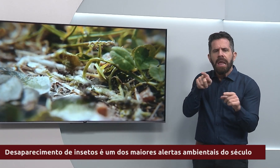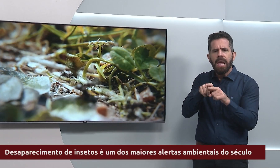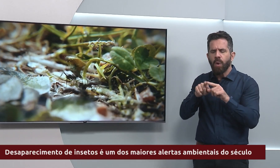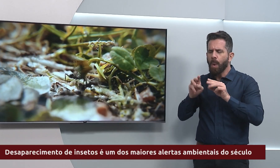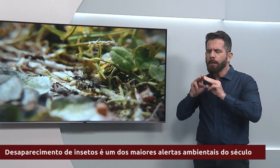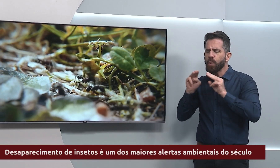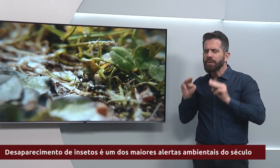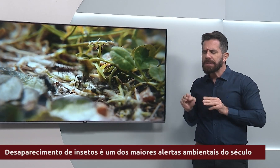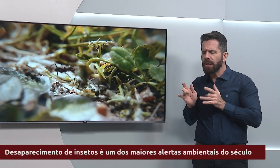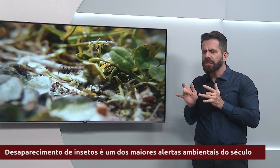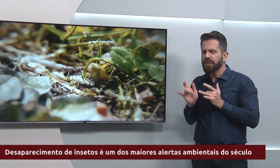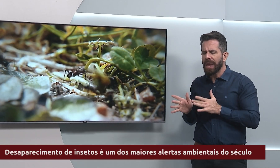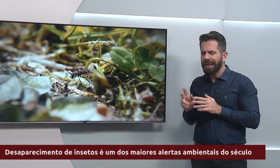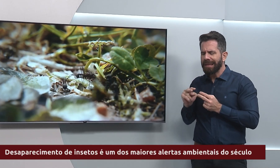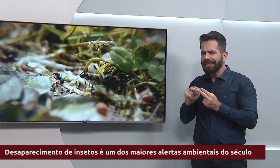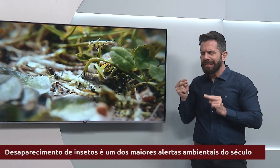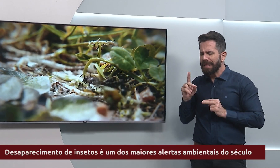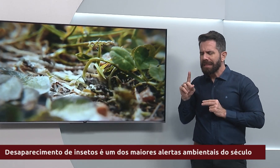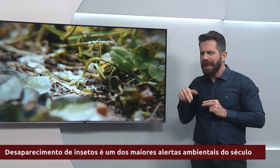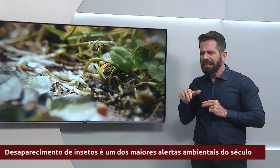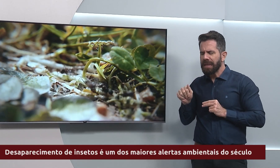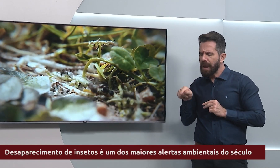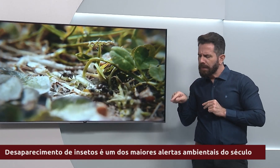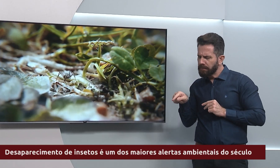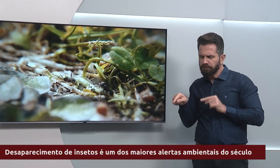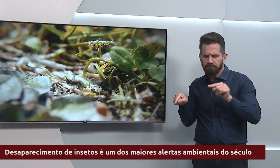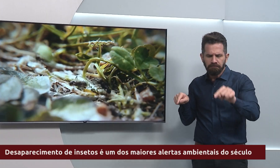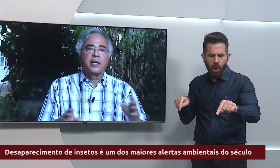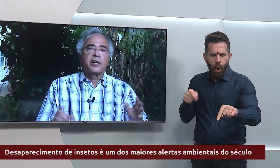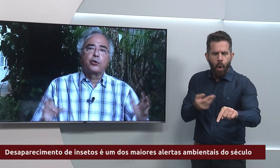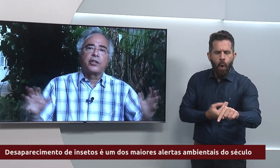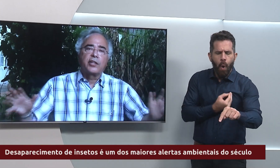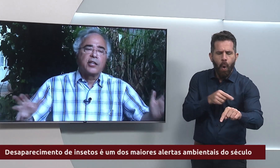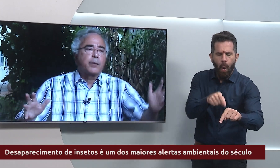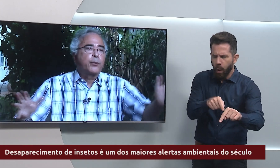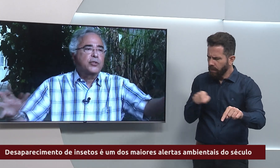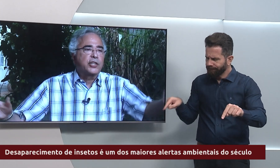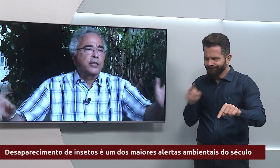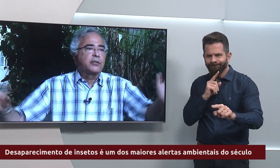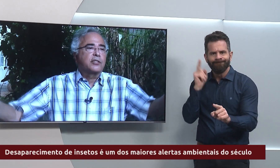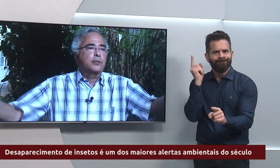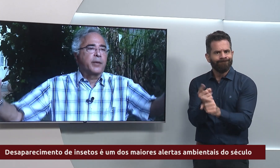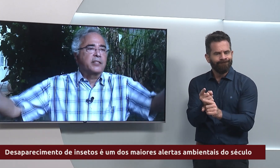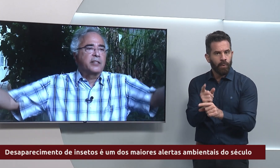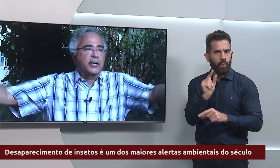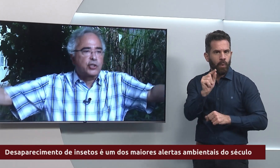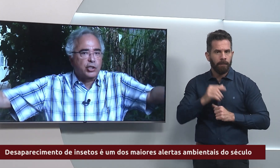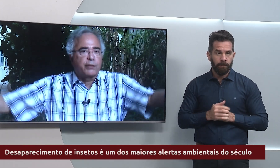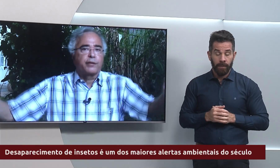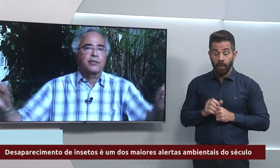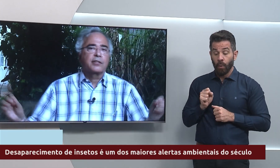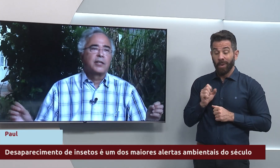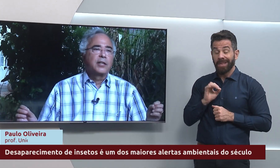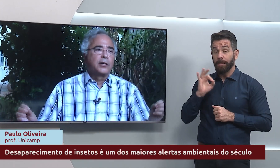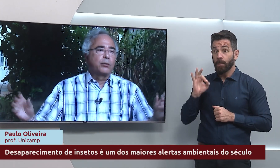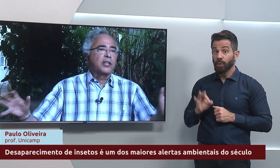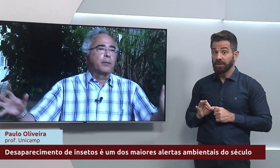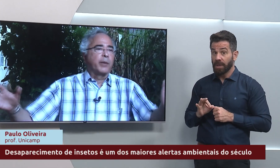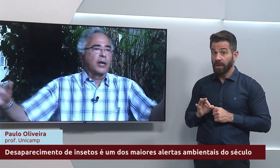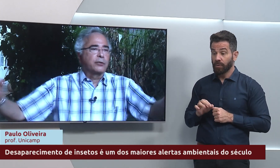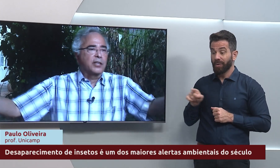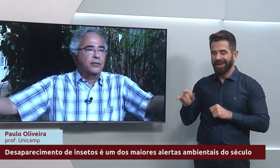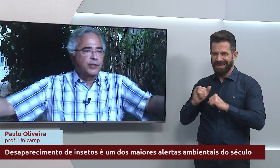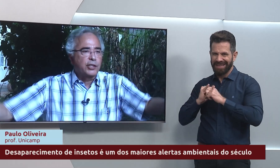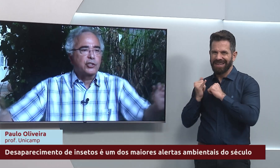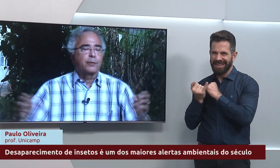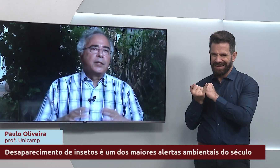vários exemplares, os cientistas descobriram algo impressionante. Cerca de 80% das espécies nativas do